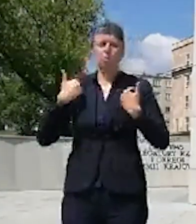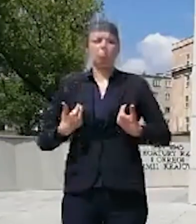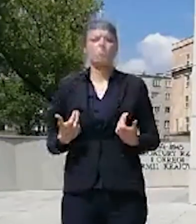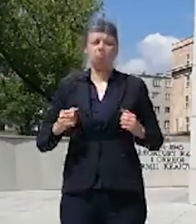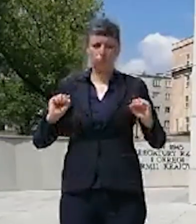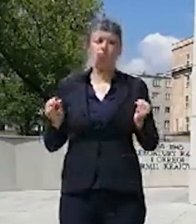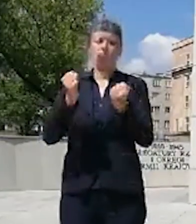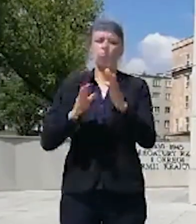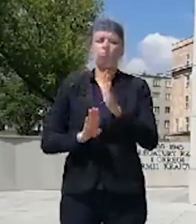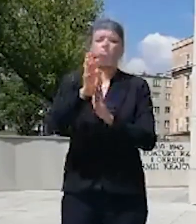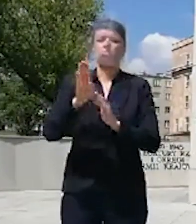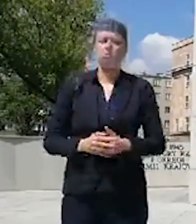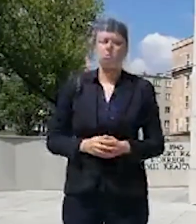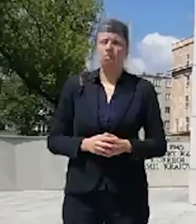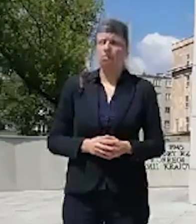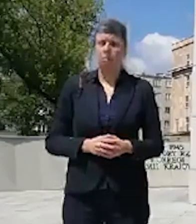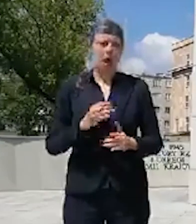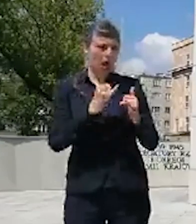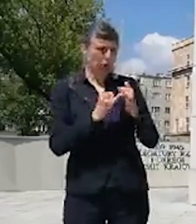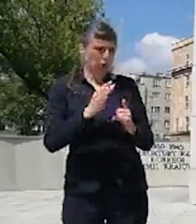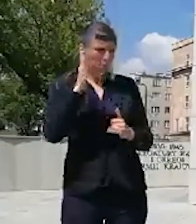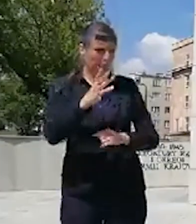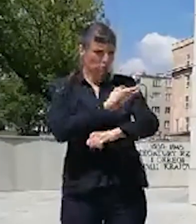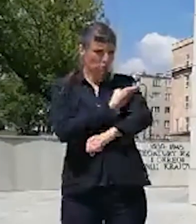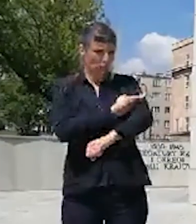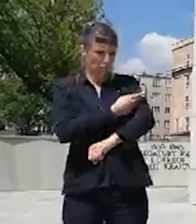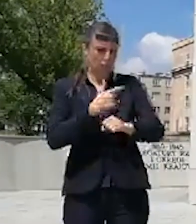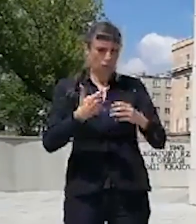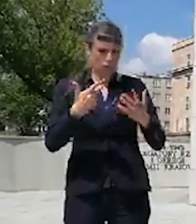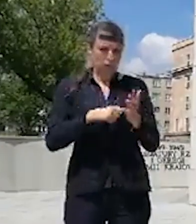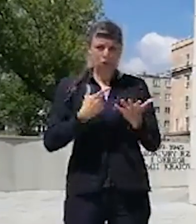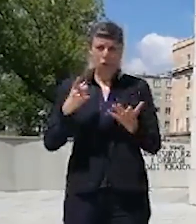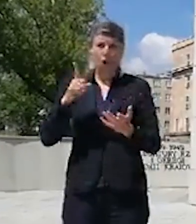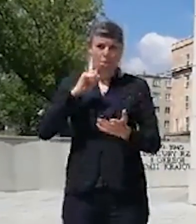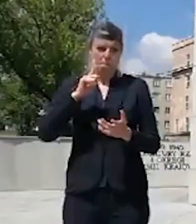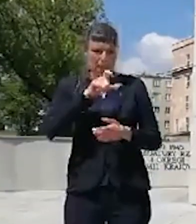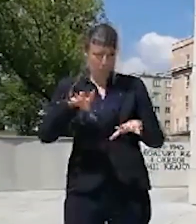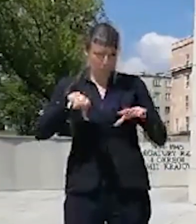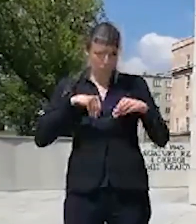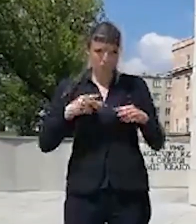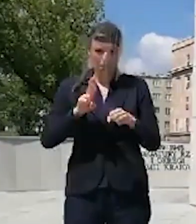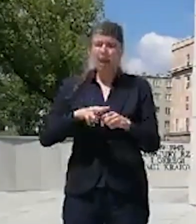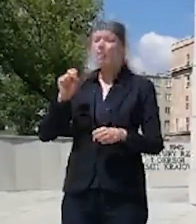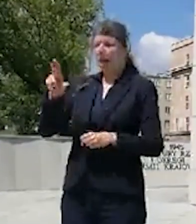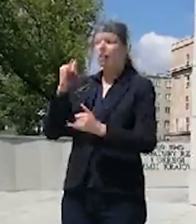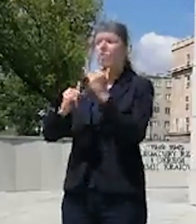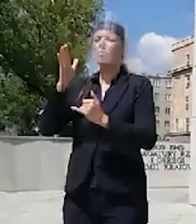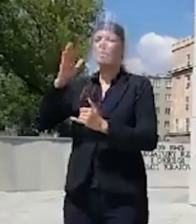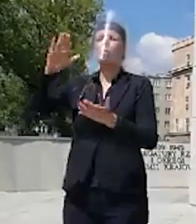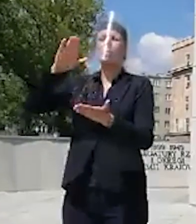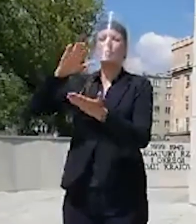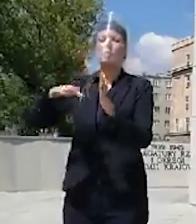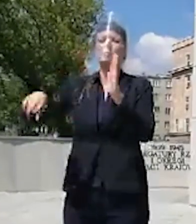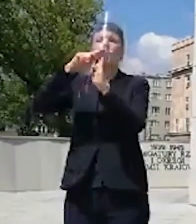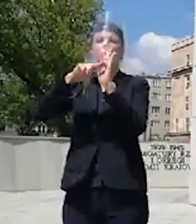to pan akceptuje te daty? Tak, akceptuję te datę, jeżeli one zostaną przeprowadzone według tych minimów, które opisaliśmy na stronie. A więc